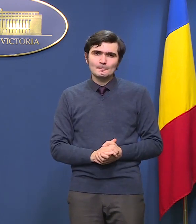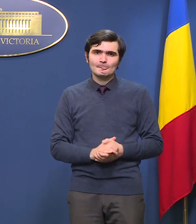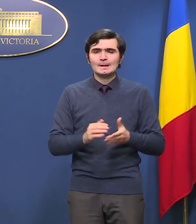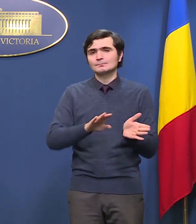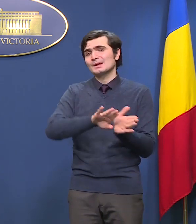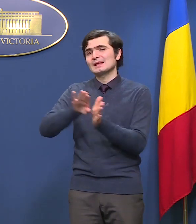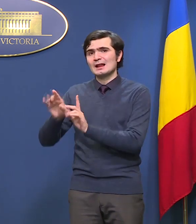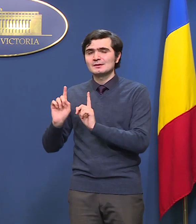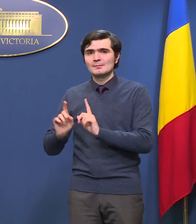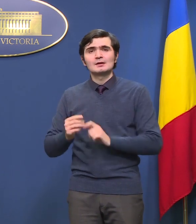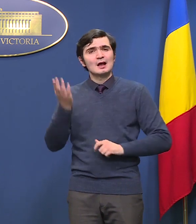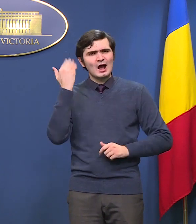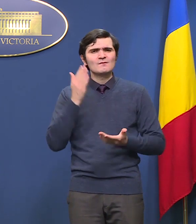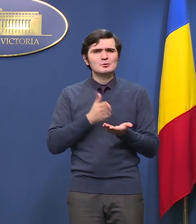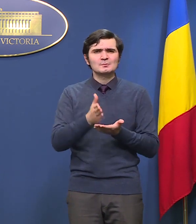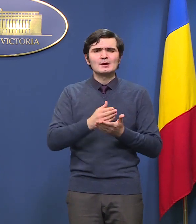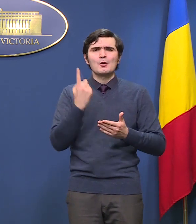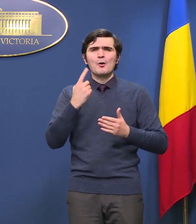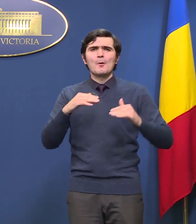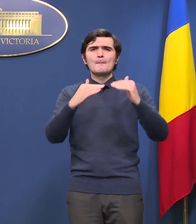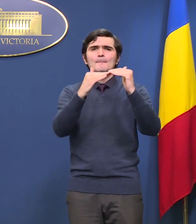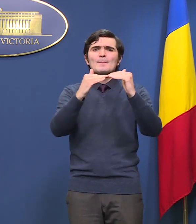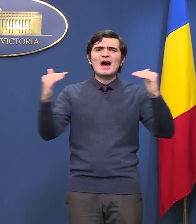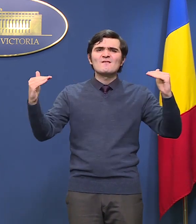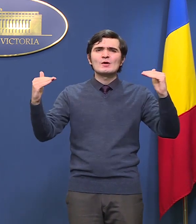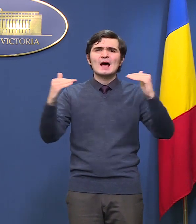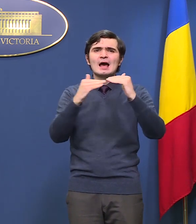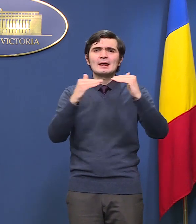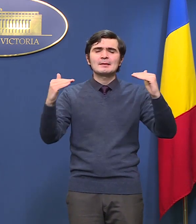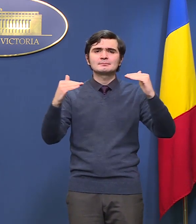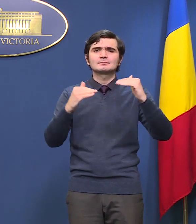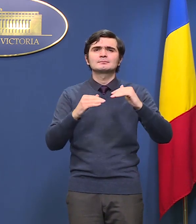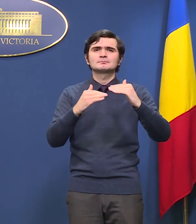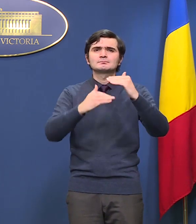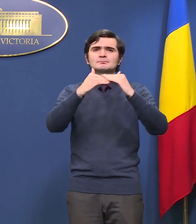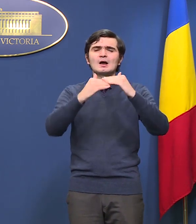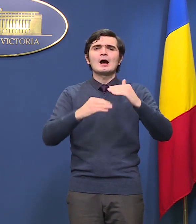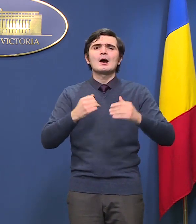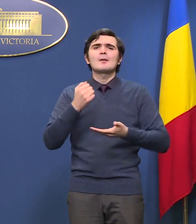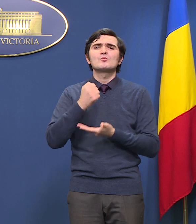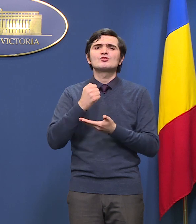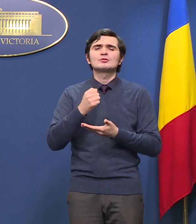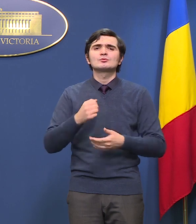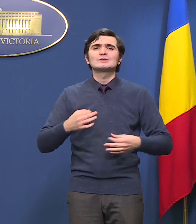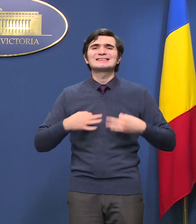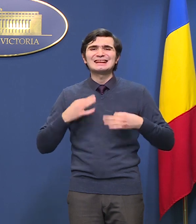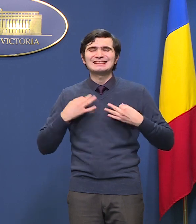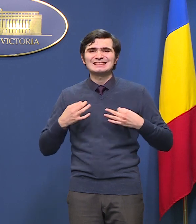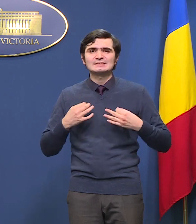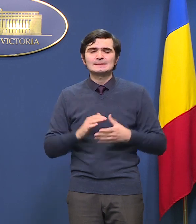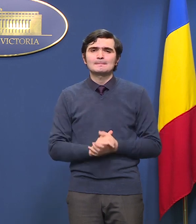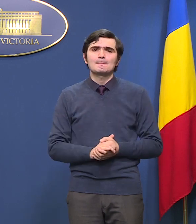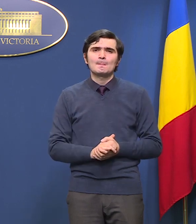a existat întotdeauna o plafonare a bugetului sănătății, care de la bugetului